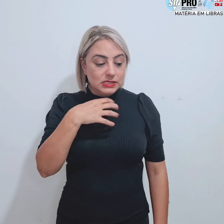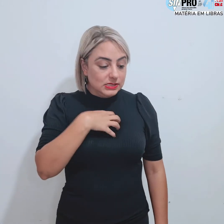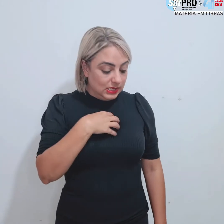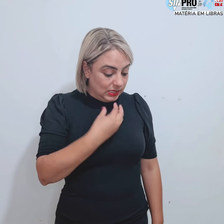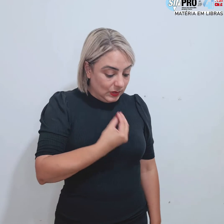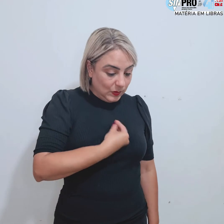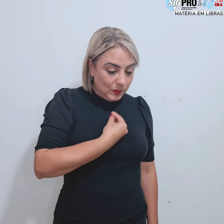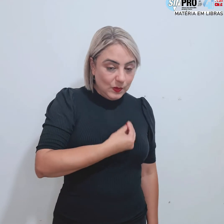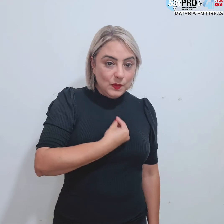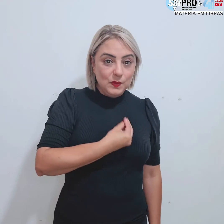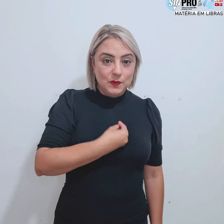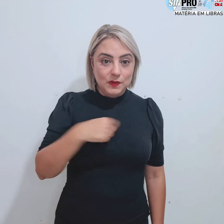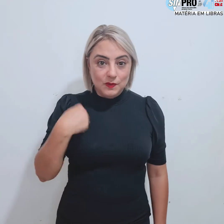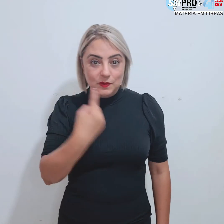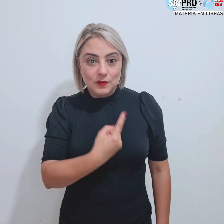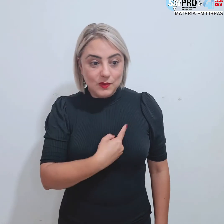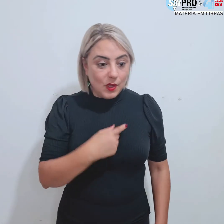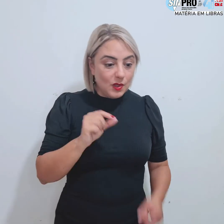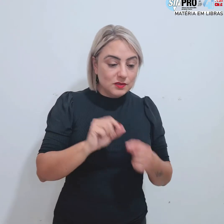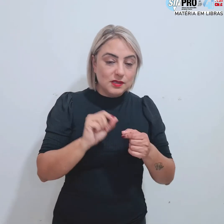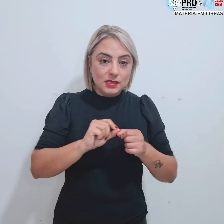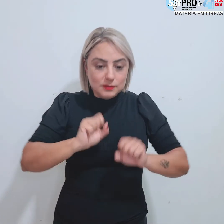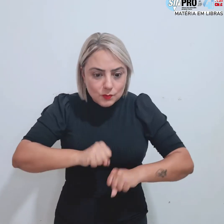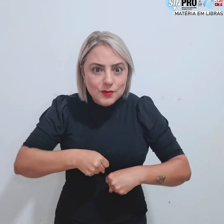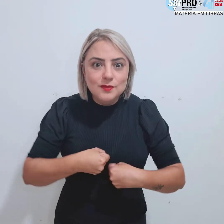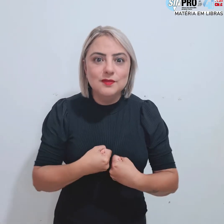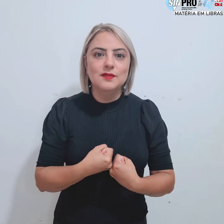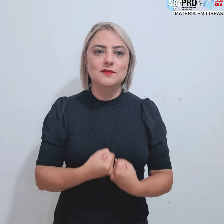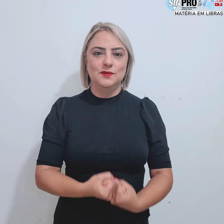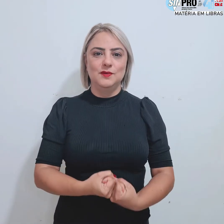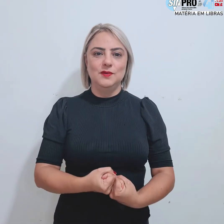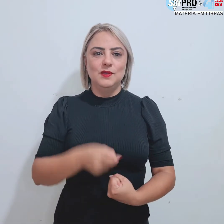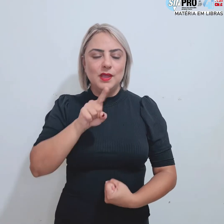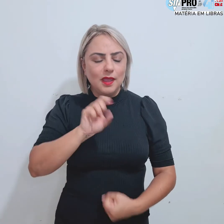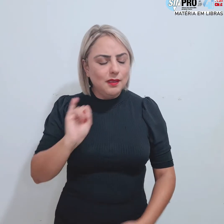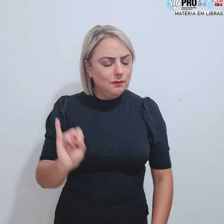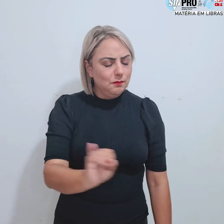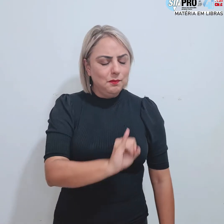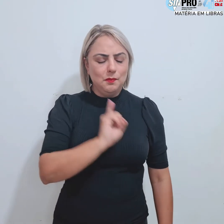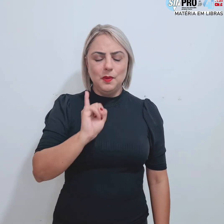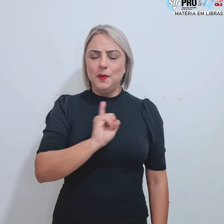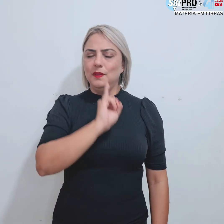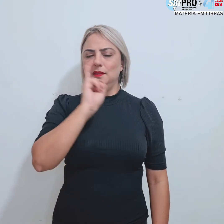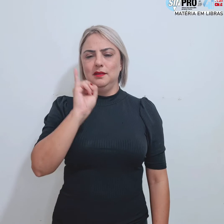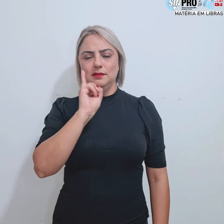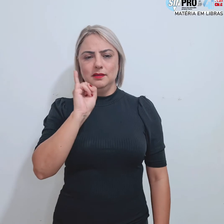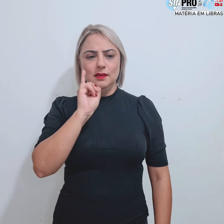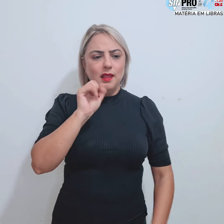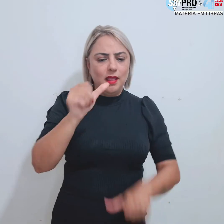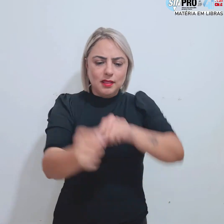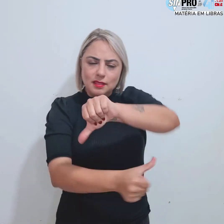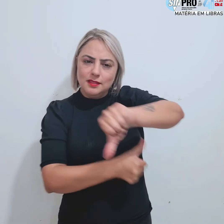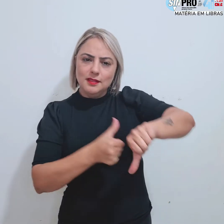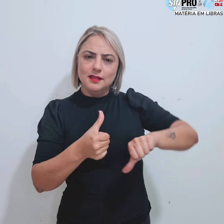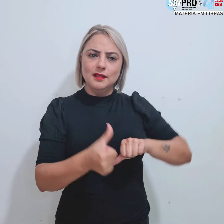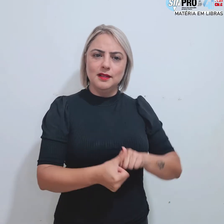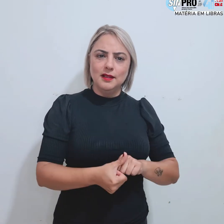sente ou vive. A gente faz esse esforço, que é importantíssimo, transformador,